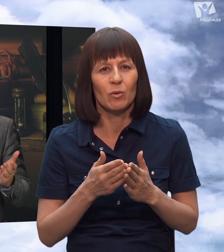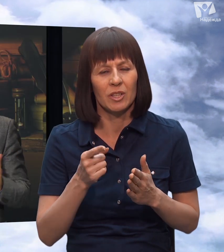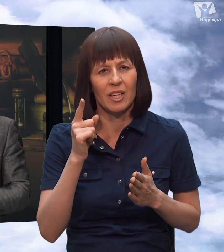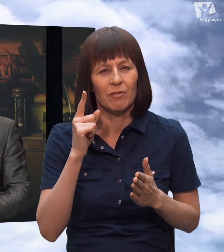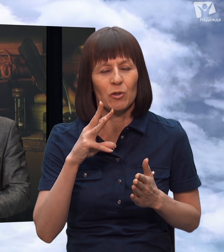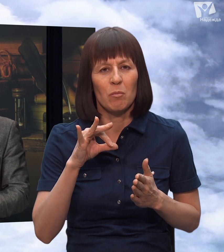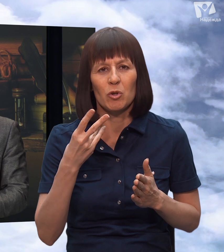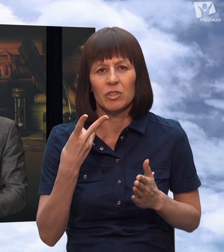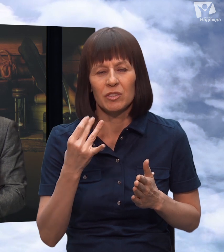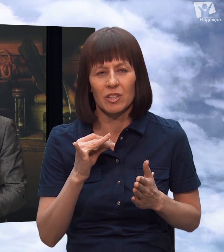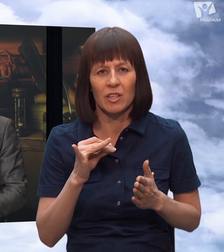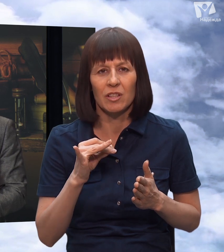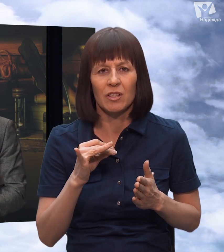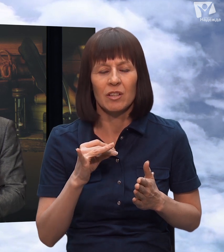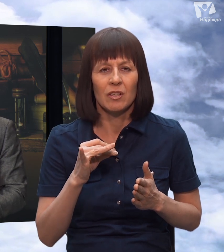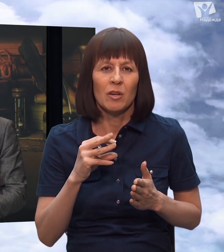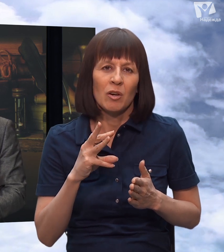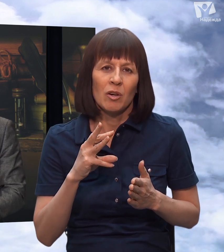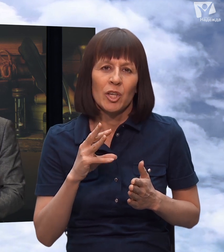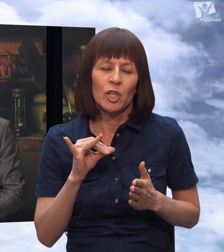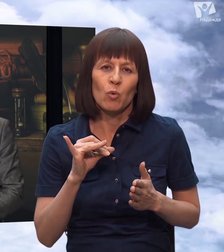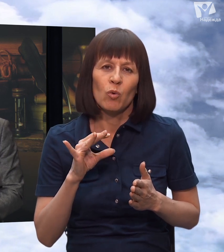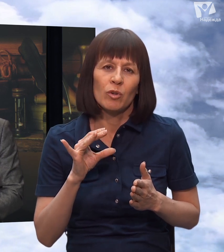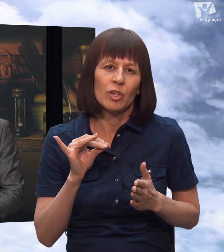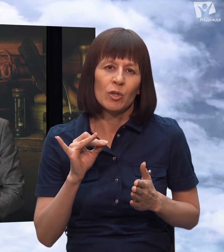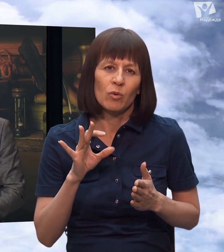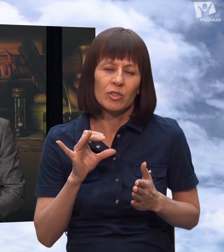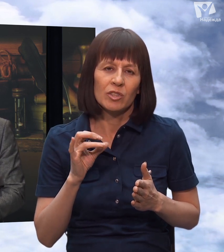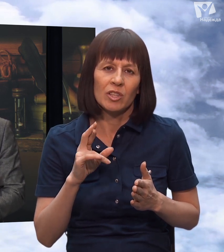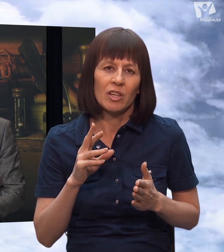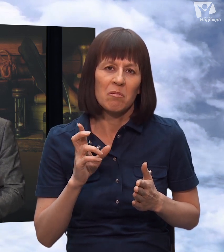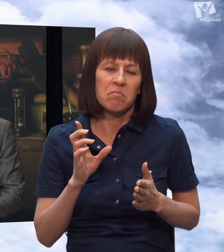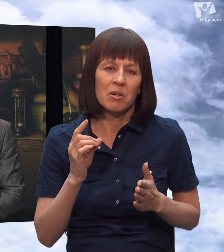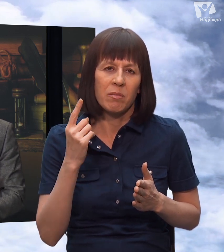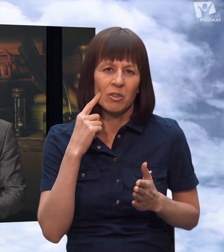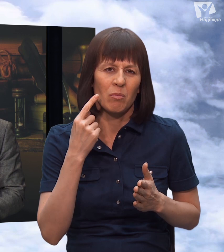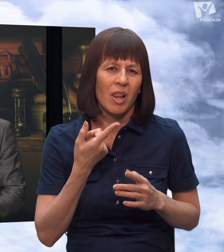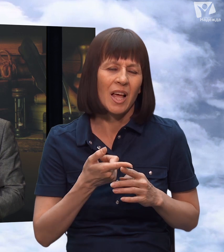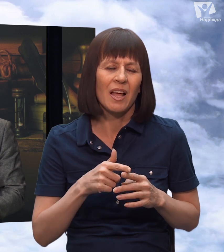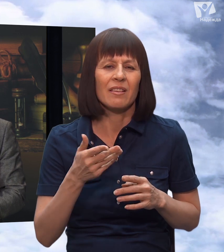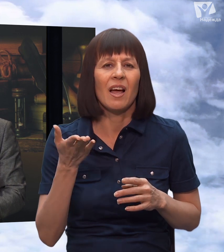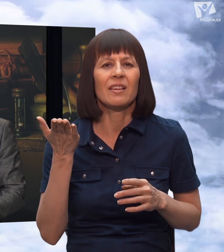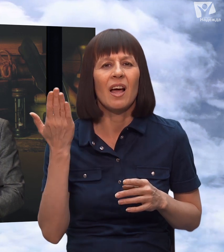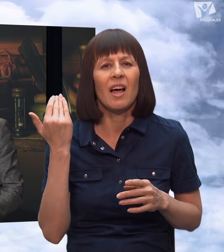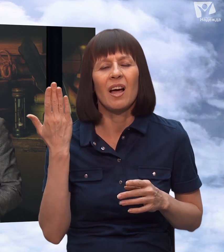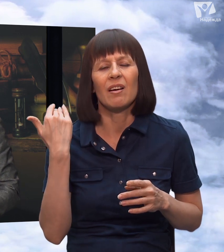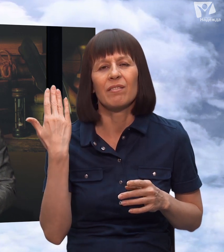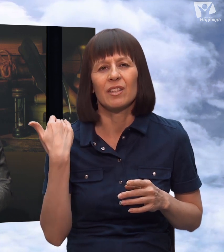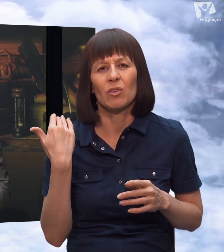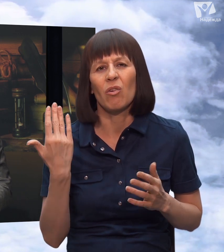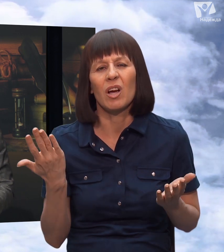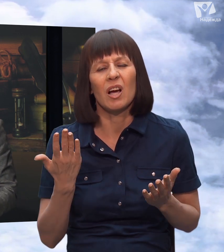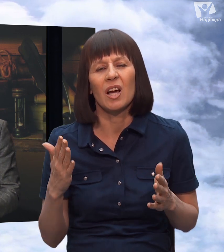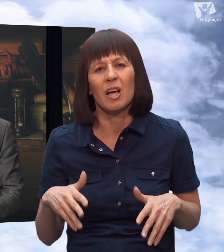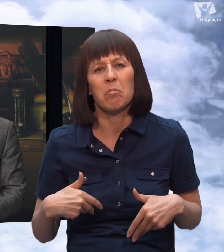это так давно было написано да это настолько древний документ тически тысячи лет назад